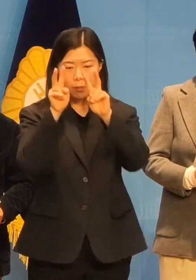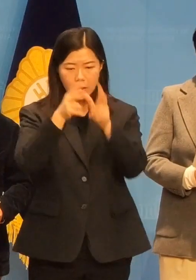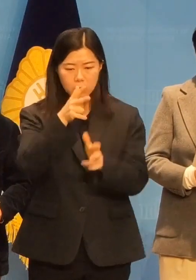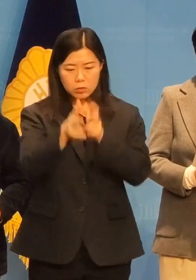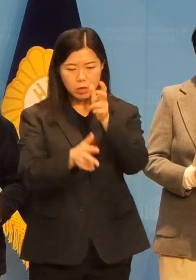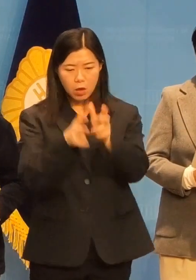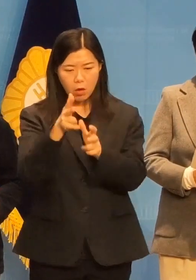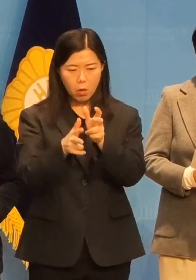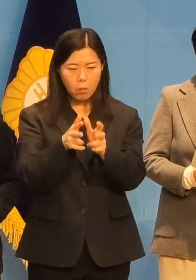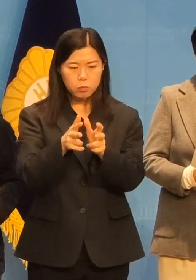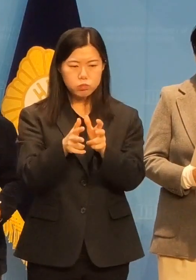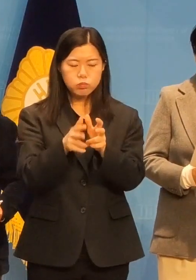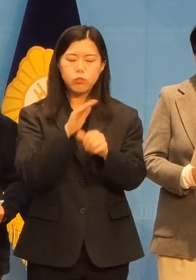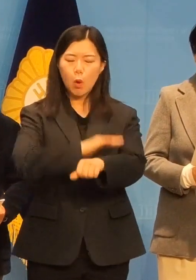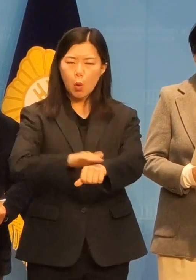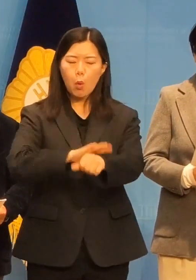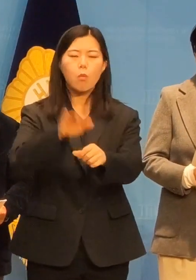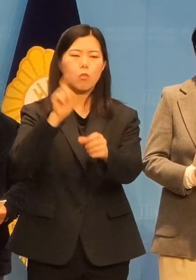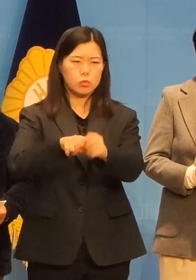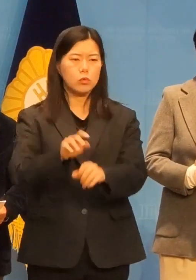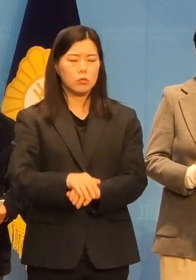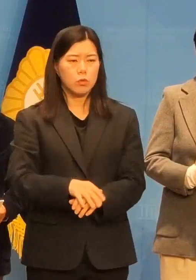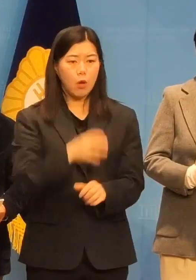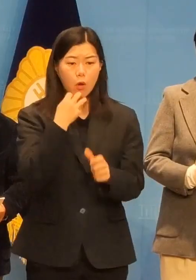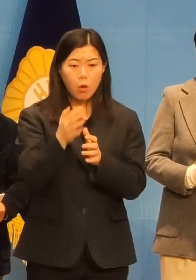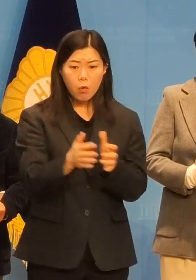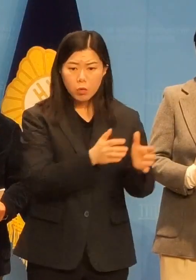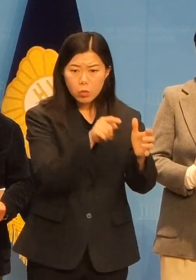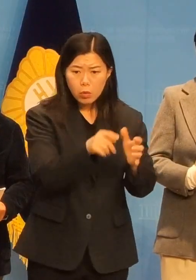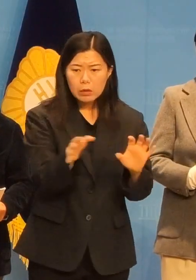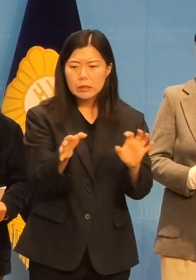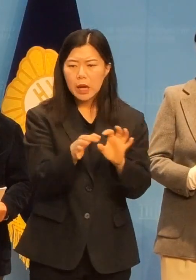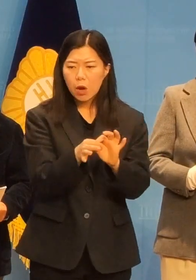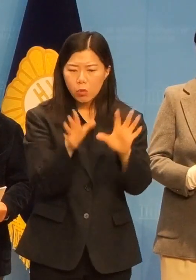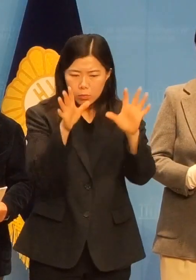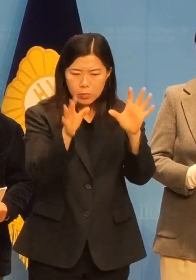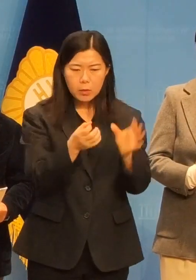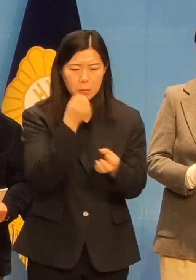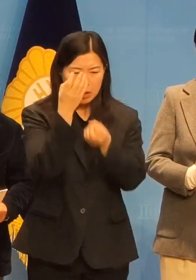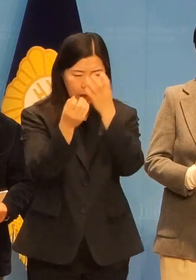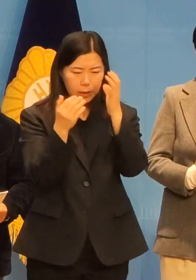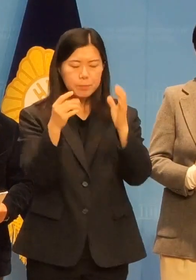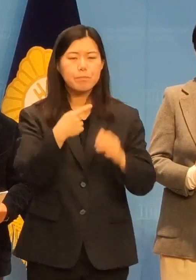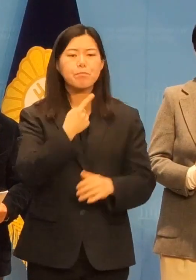위한 것으로 경기도와 상관없는 거라고 진술했다가